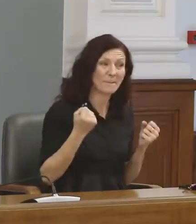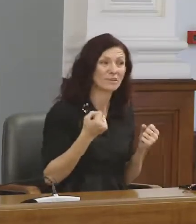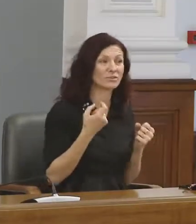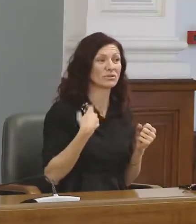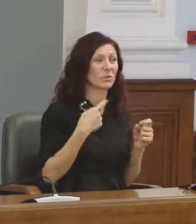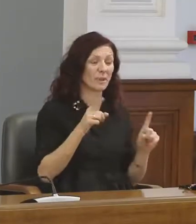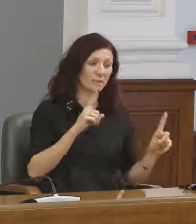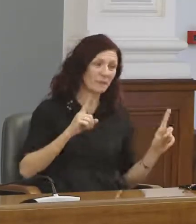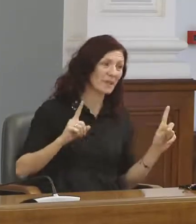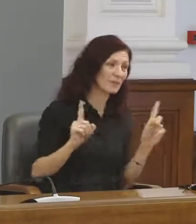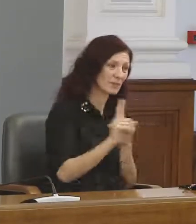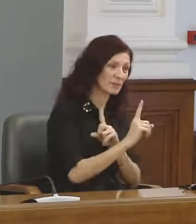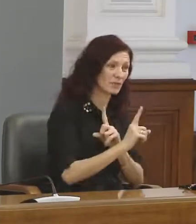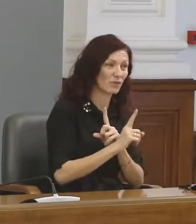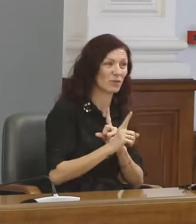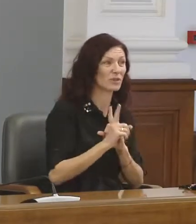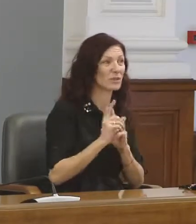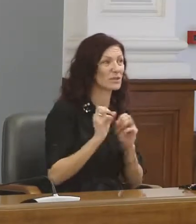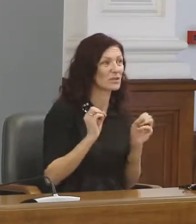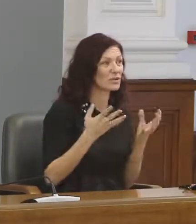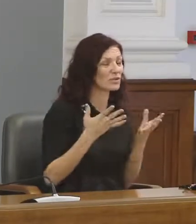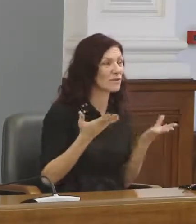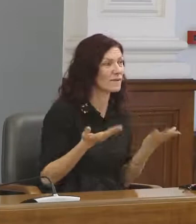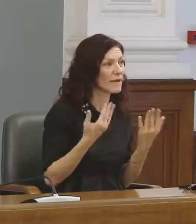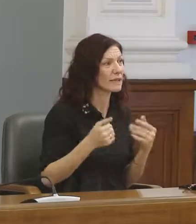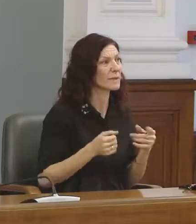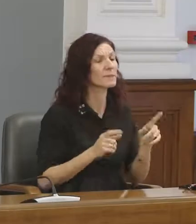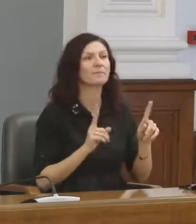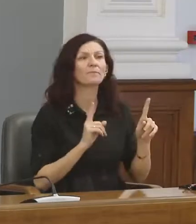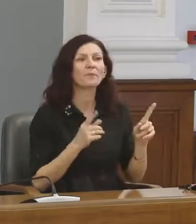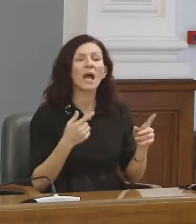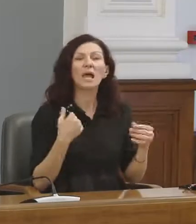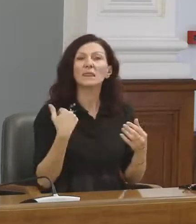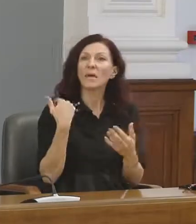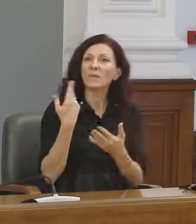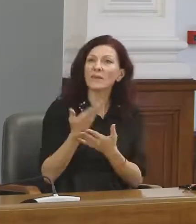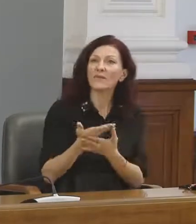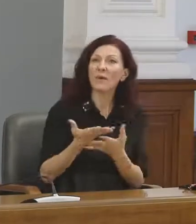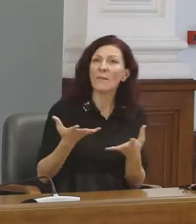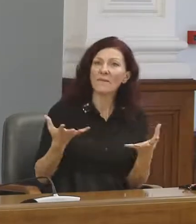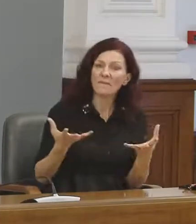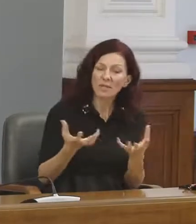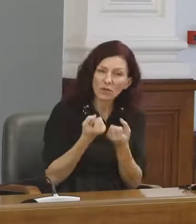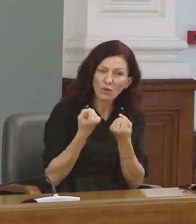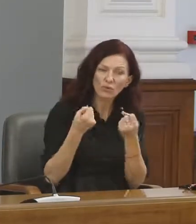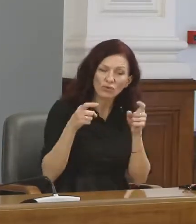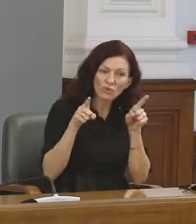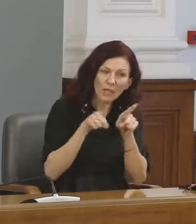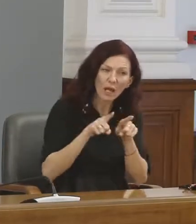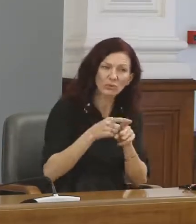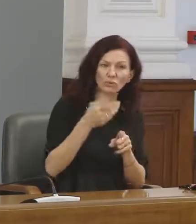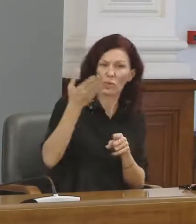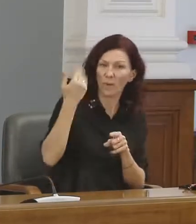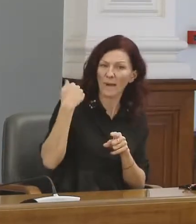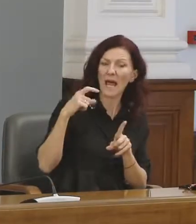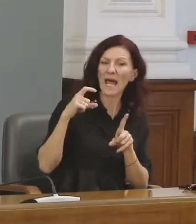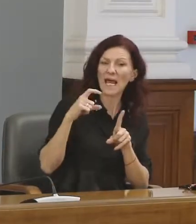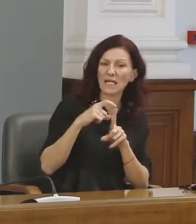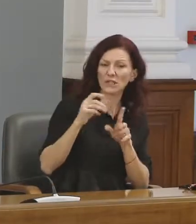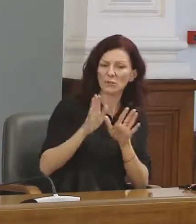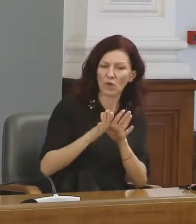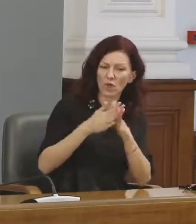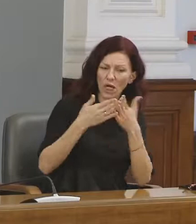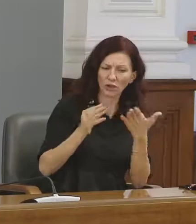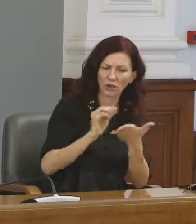да се случи веднага. Не говорим да им възможност, както беше преди, да им се даде възможност с рецептурната книжка